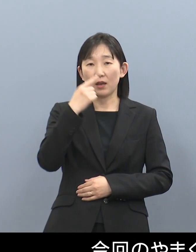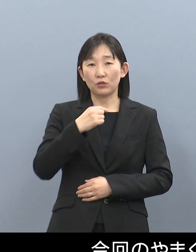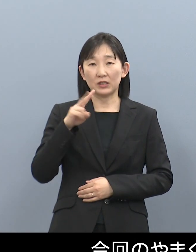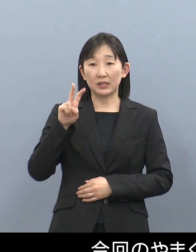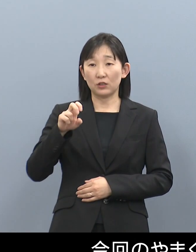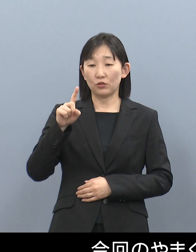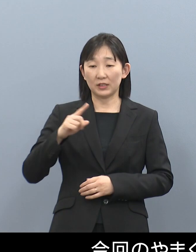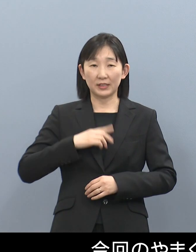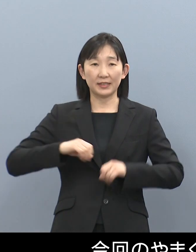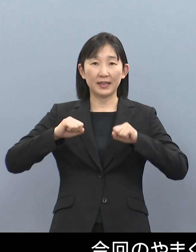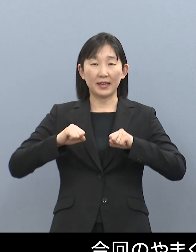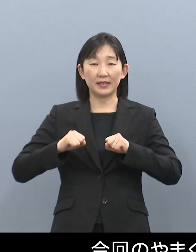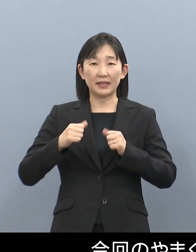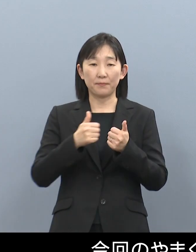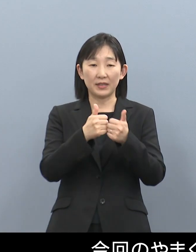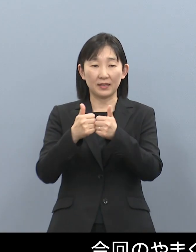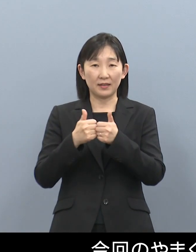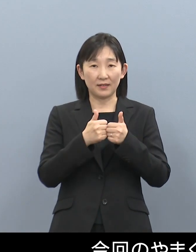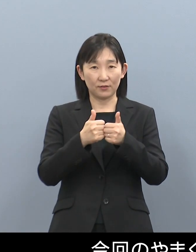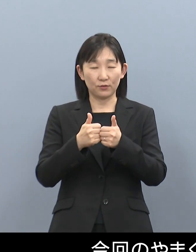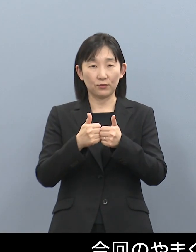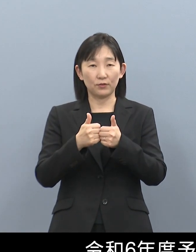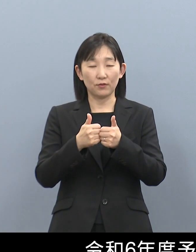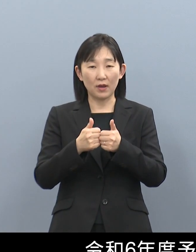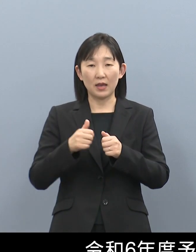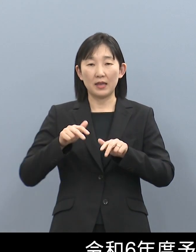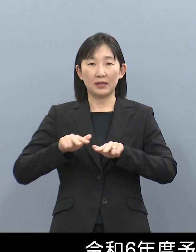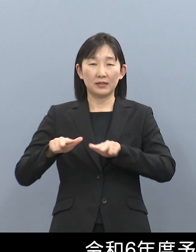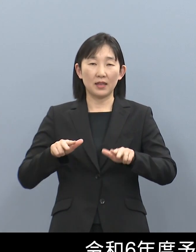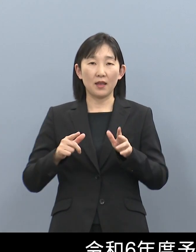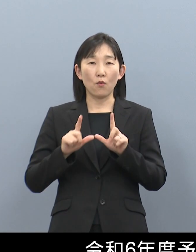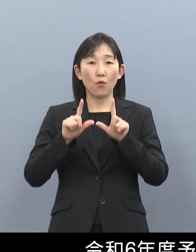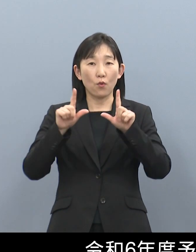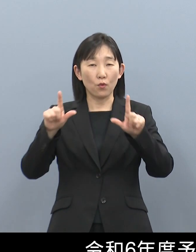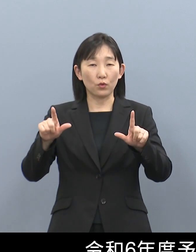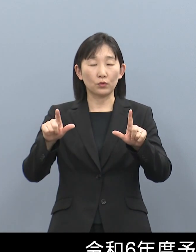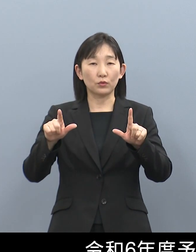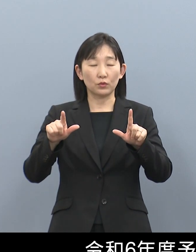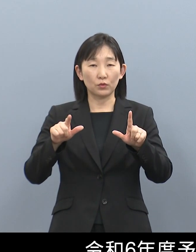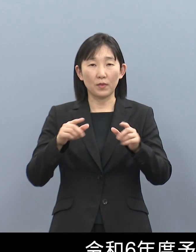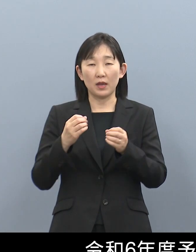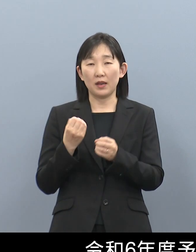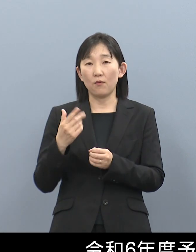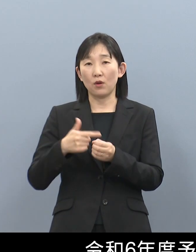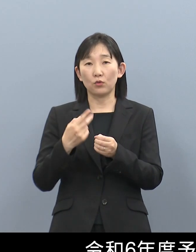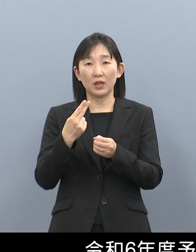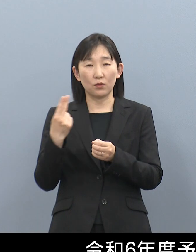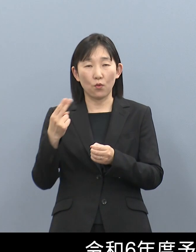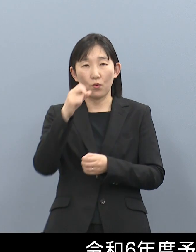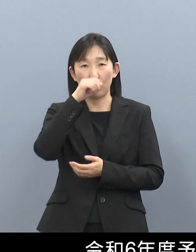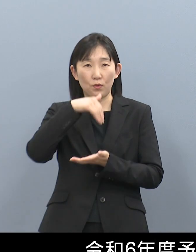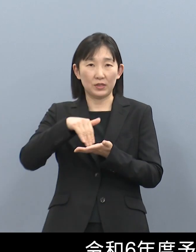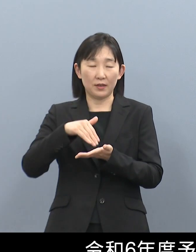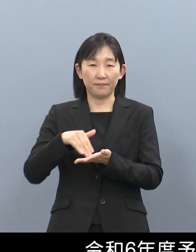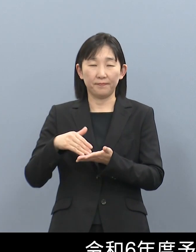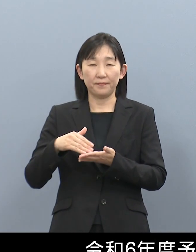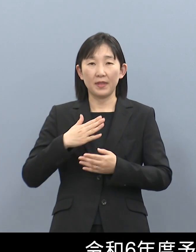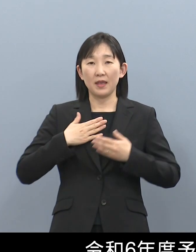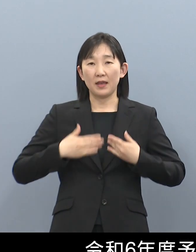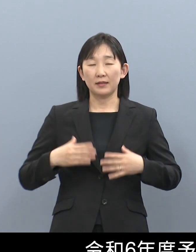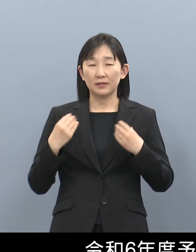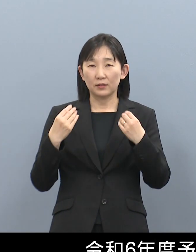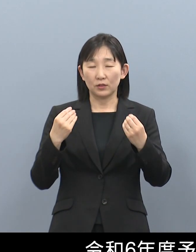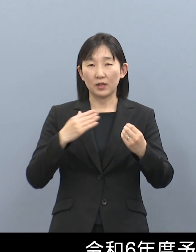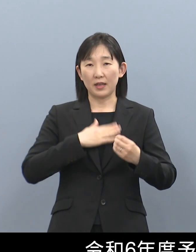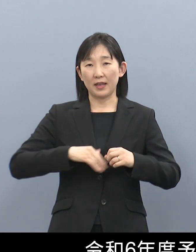ティングでは、市政報告といたしまして、令和6年度予算ずっと安心元気山口予算の主